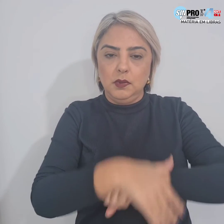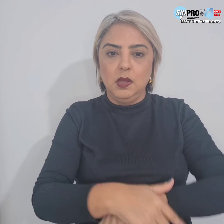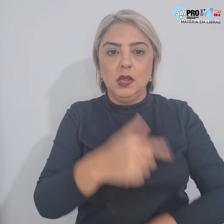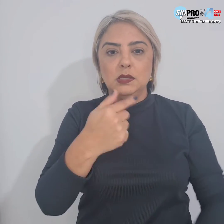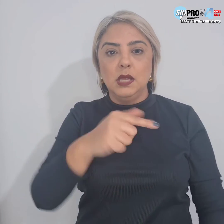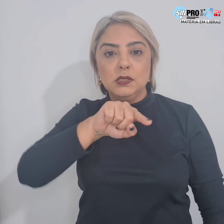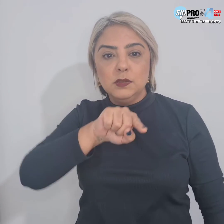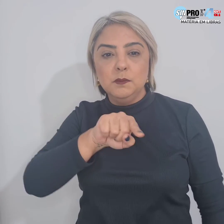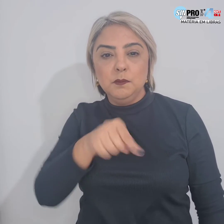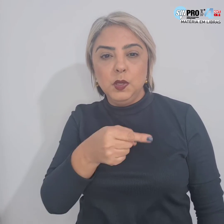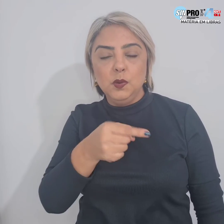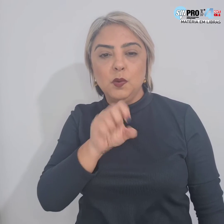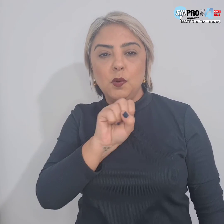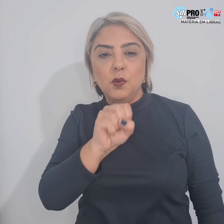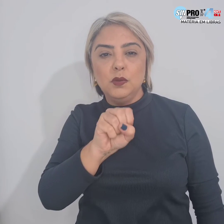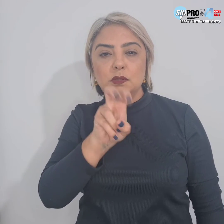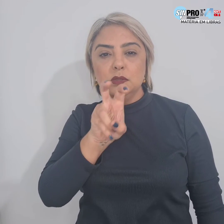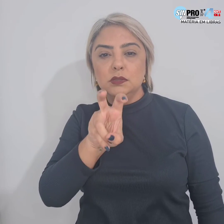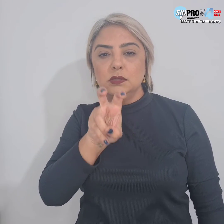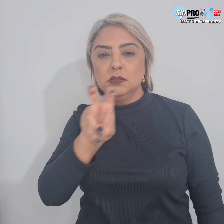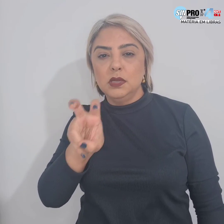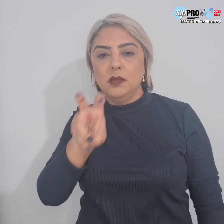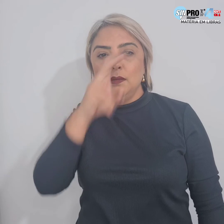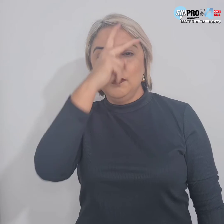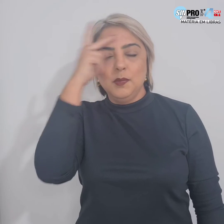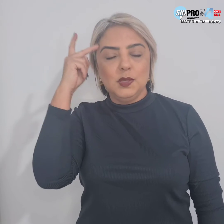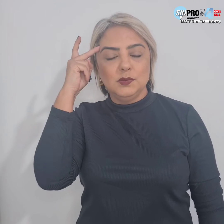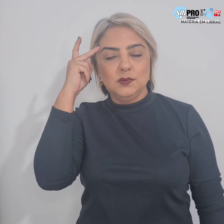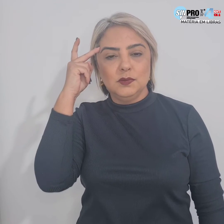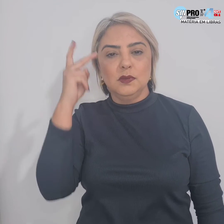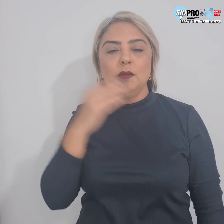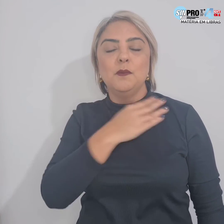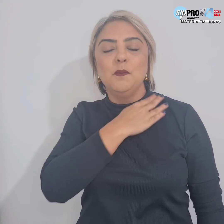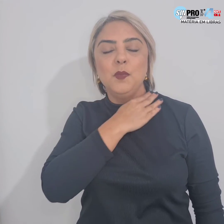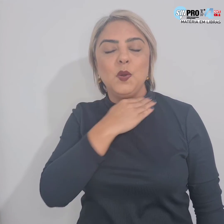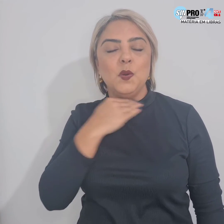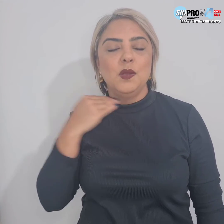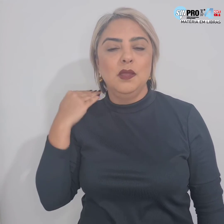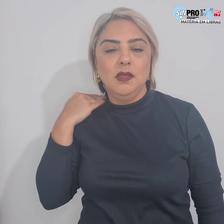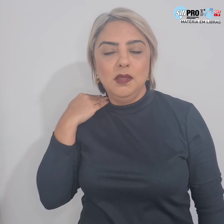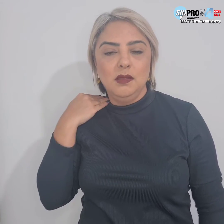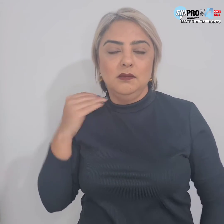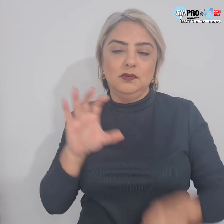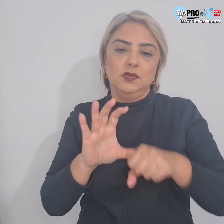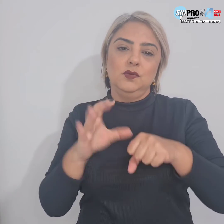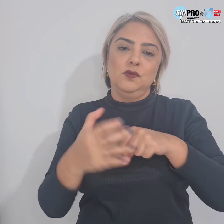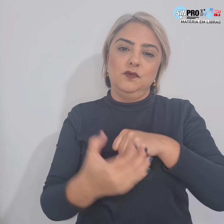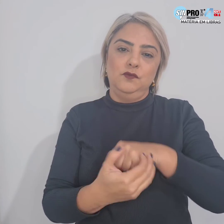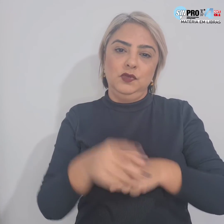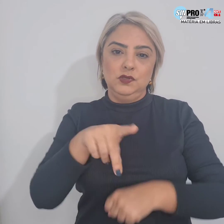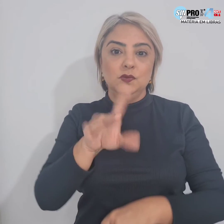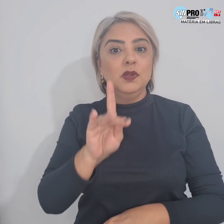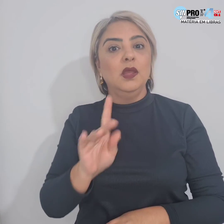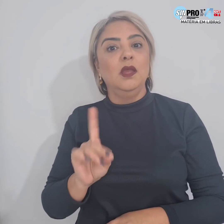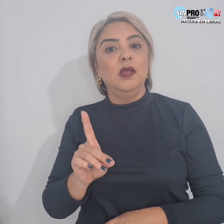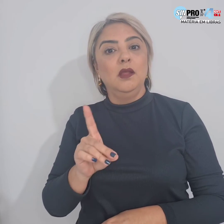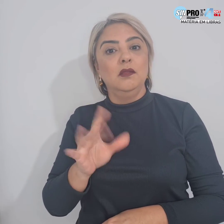.855 pessoas perderam a vida para a Covid-19. A média